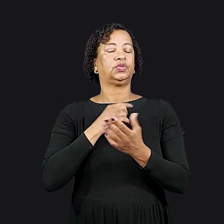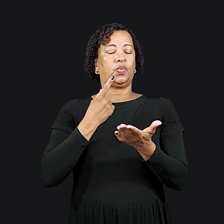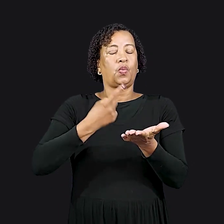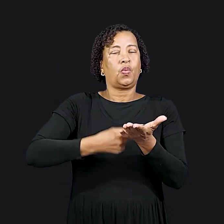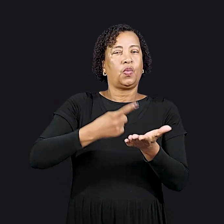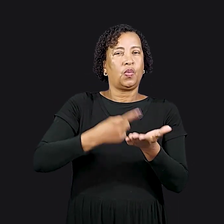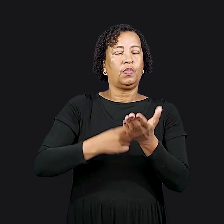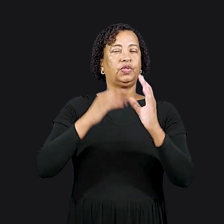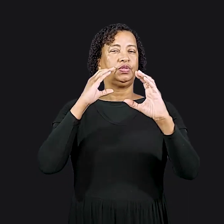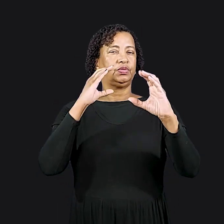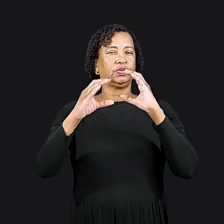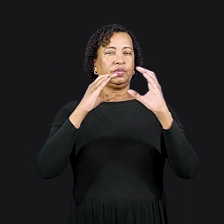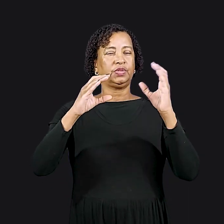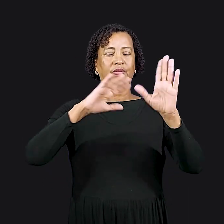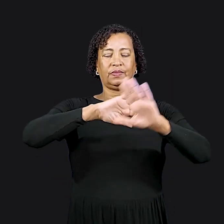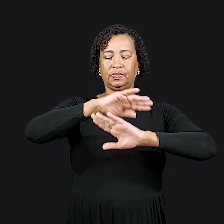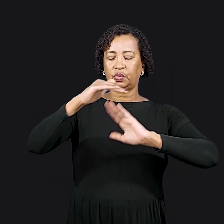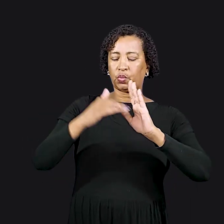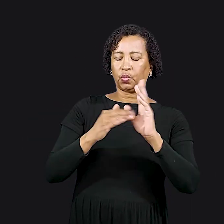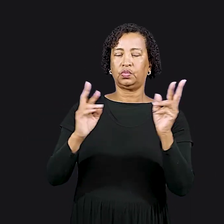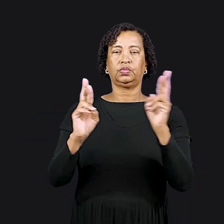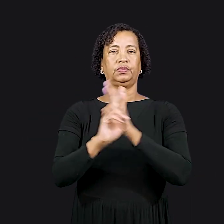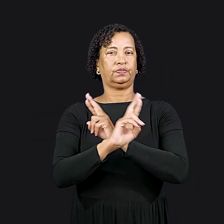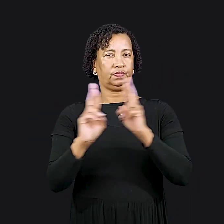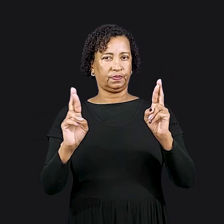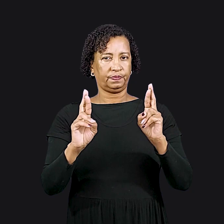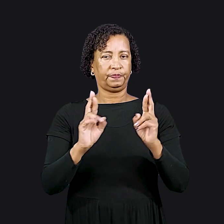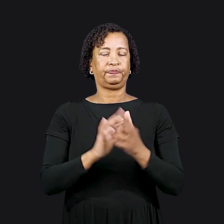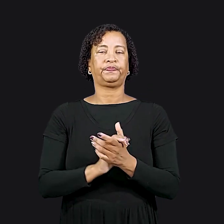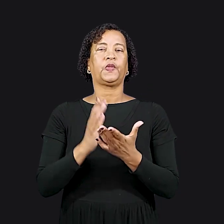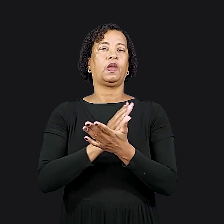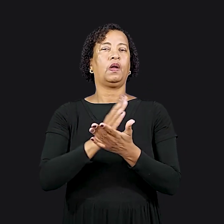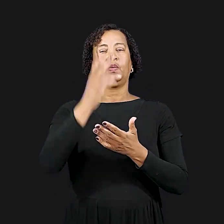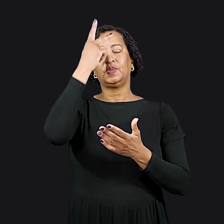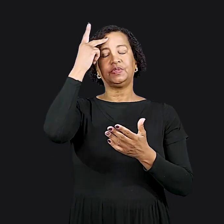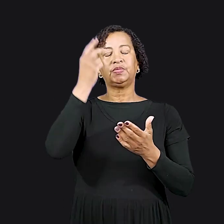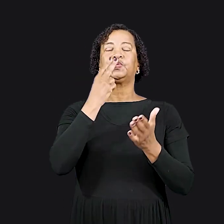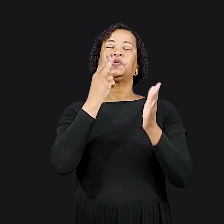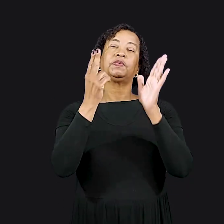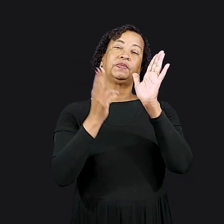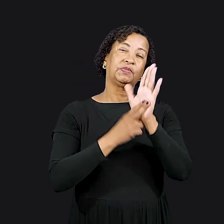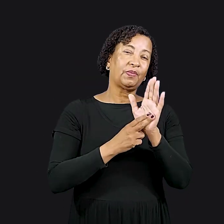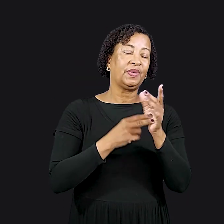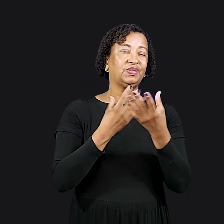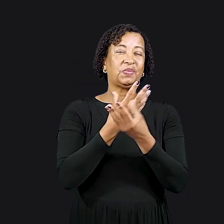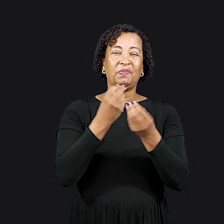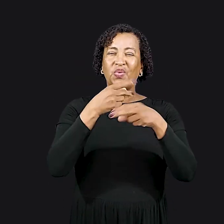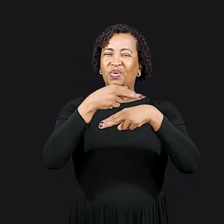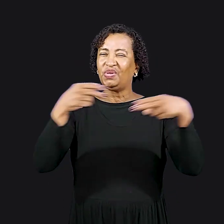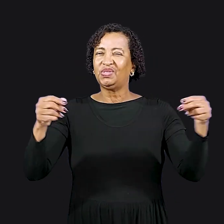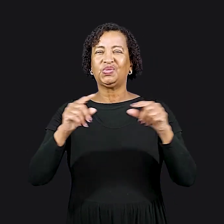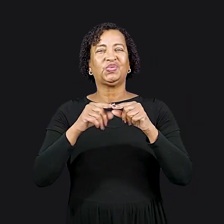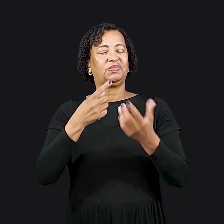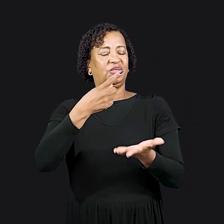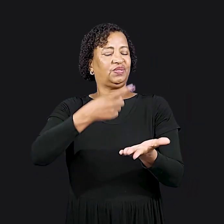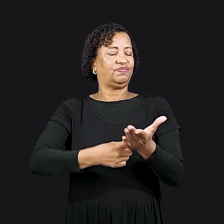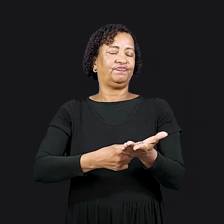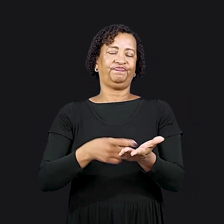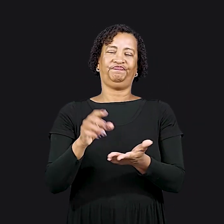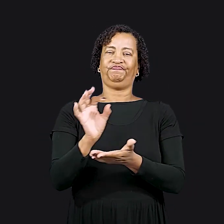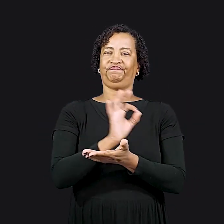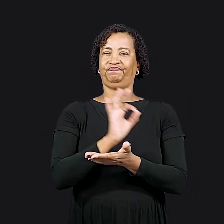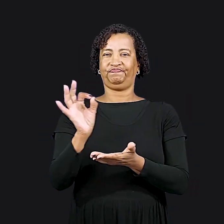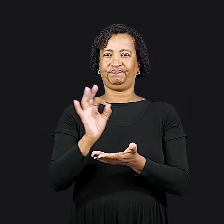um compromisso com a comunicação em todos os relacionamentos. Algumas pessoas prometem um mundo de coisas que não podem